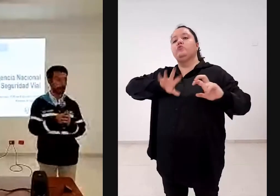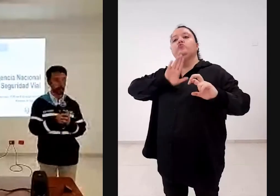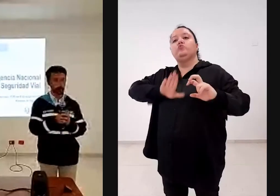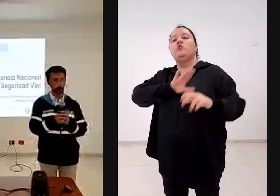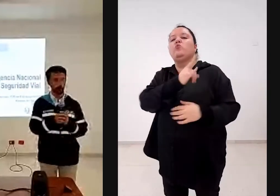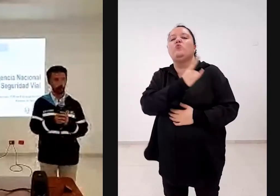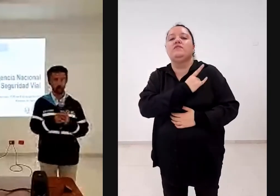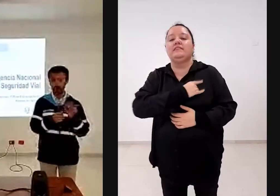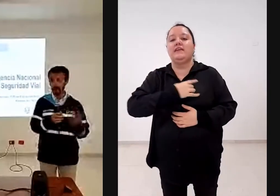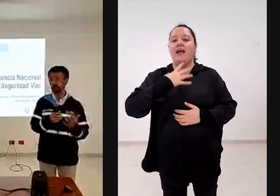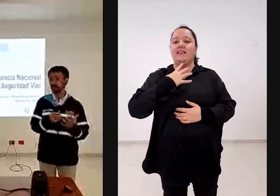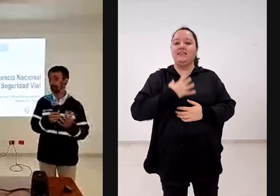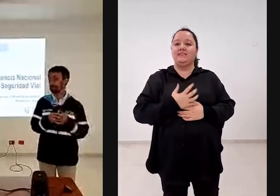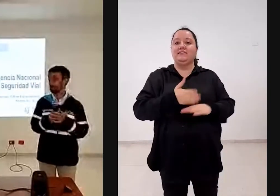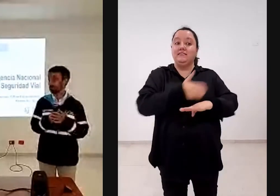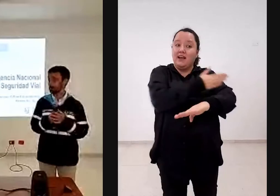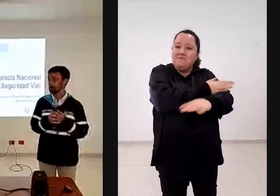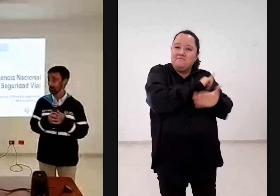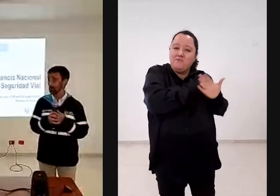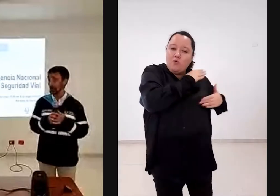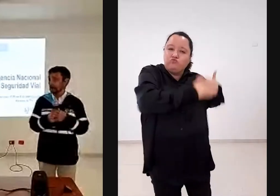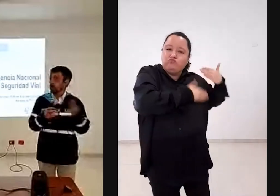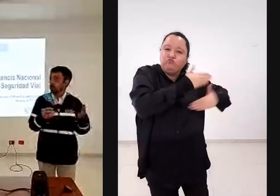que nos acompañan